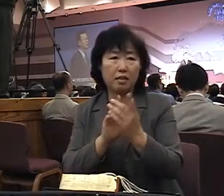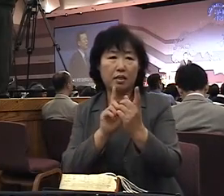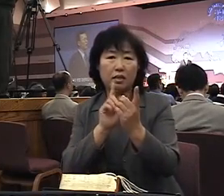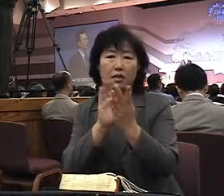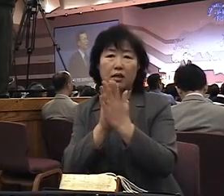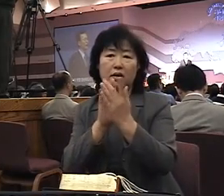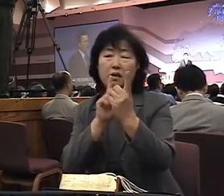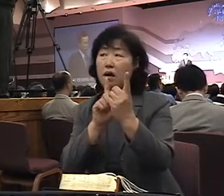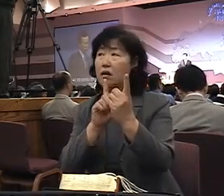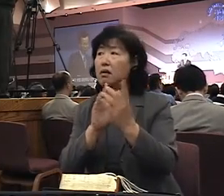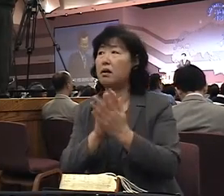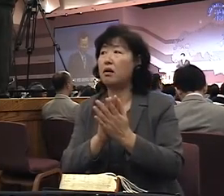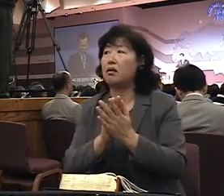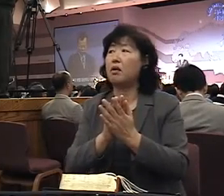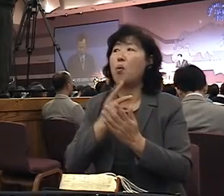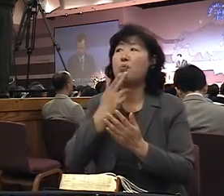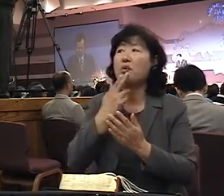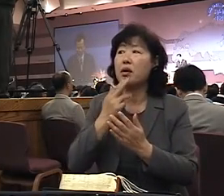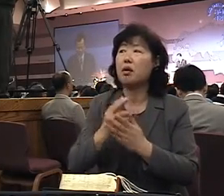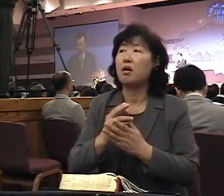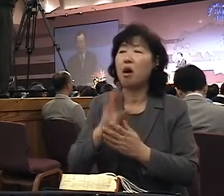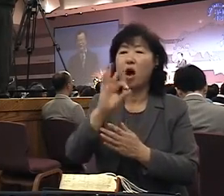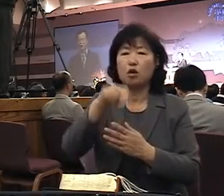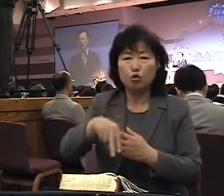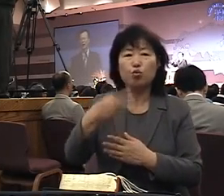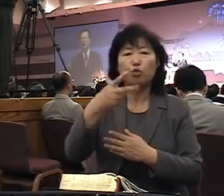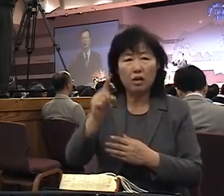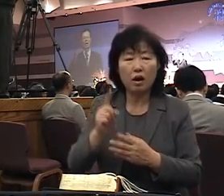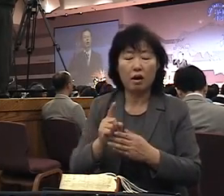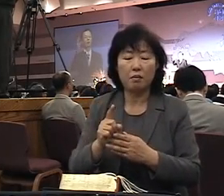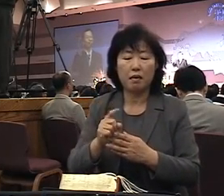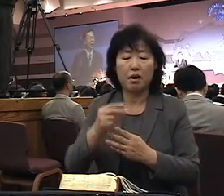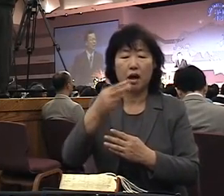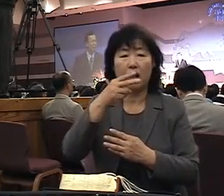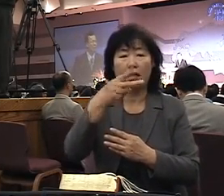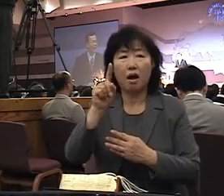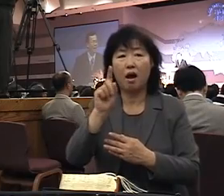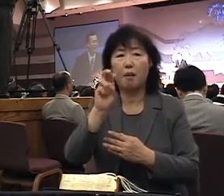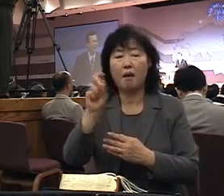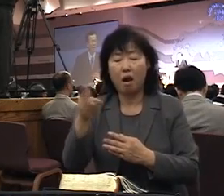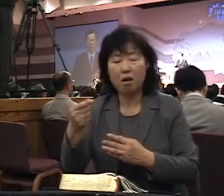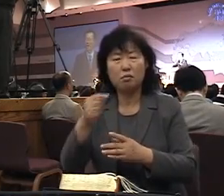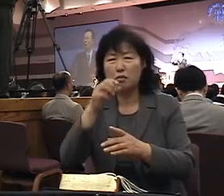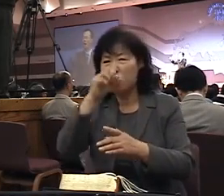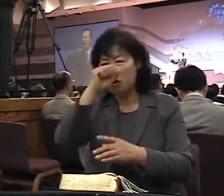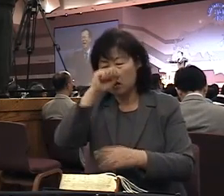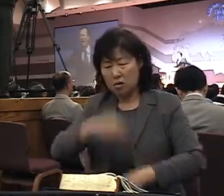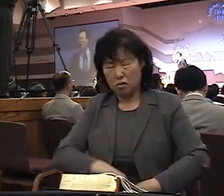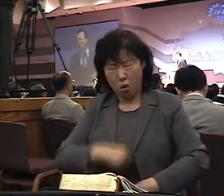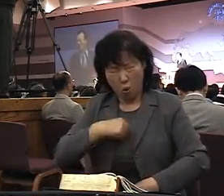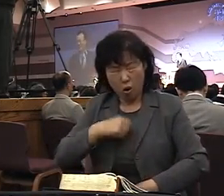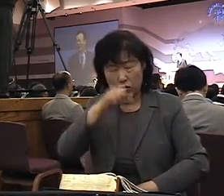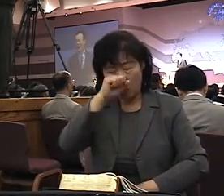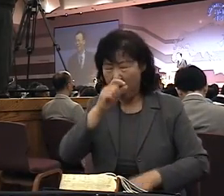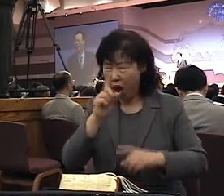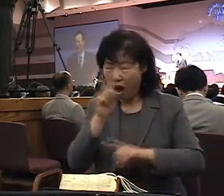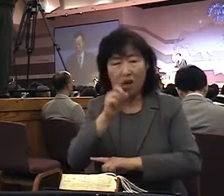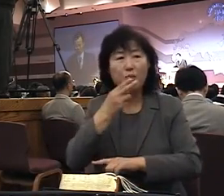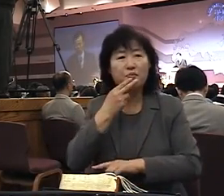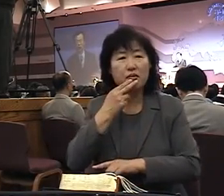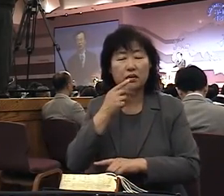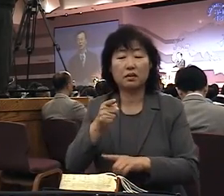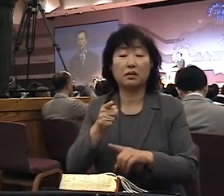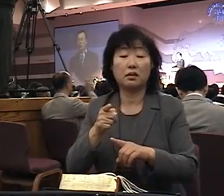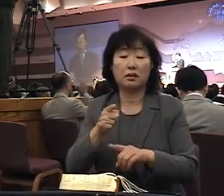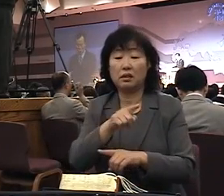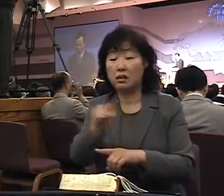대상이 없어요. 오늘 말씀에 유다나 다말 그들에게 선한 것 뭐가 있습니까? 선한 것 하나도 없습니다.